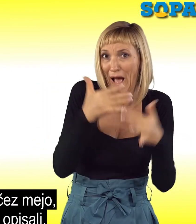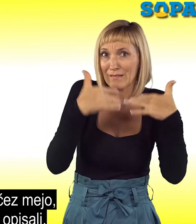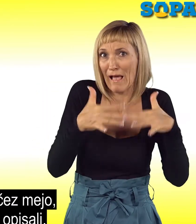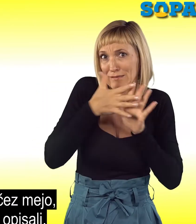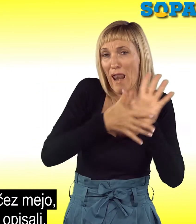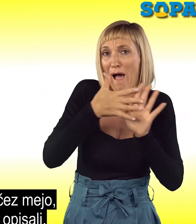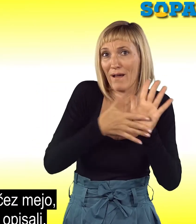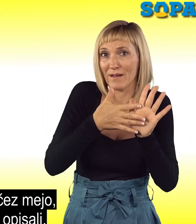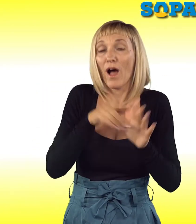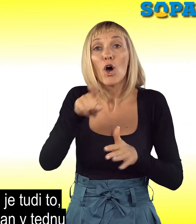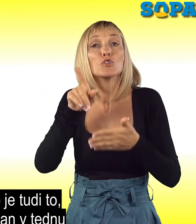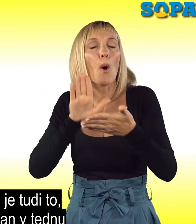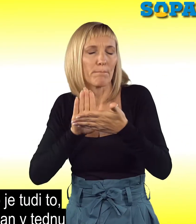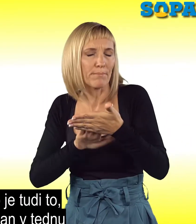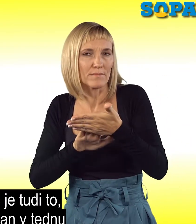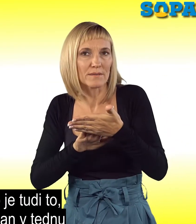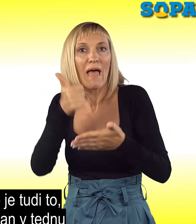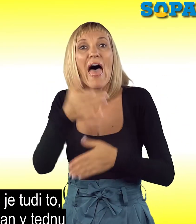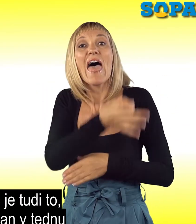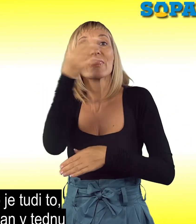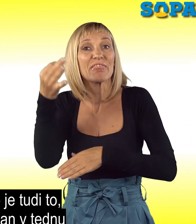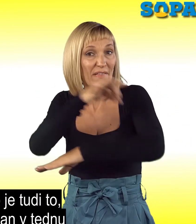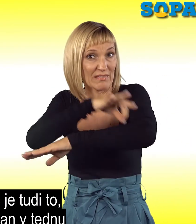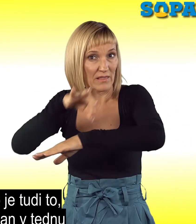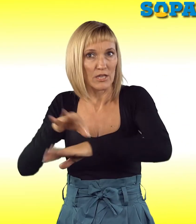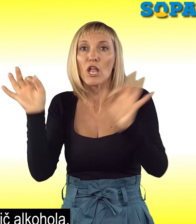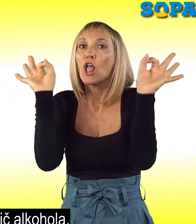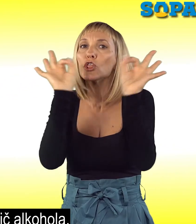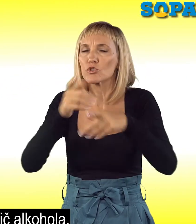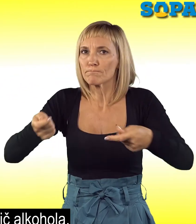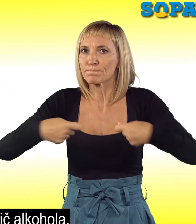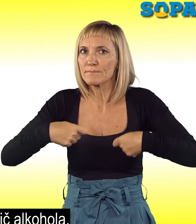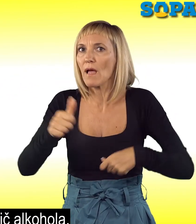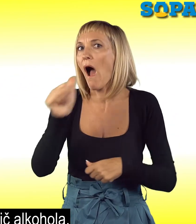Pomembno je tudi to, da vsaj 1 dan v tednu ne spijemo nič alkohola.